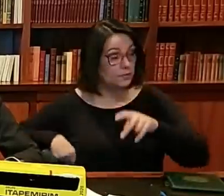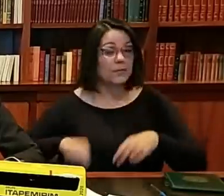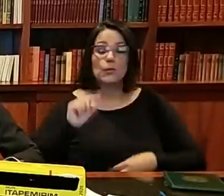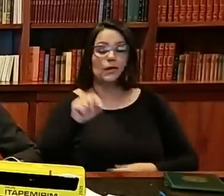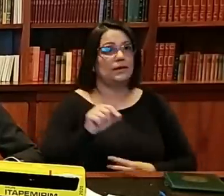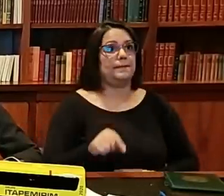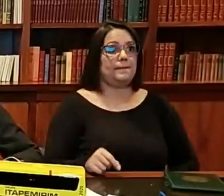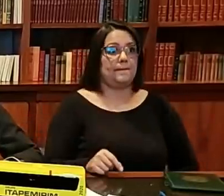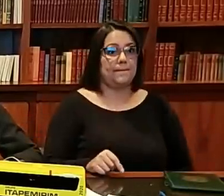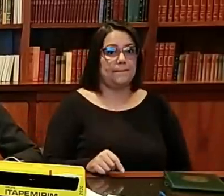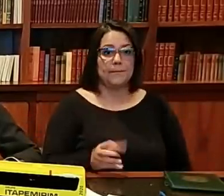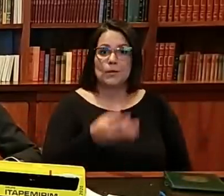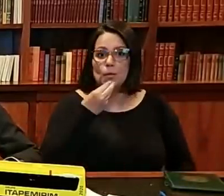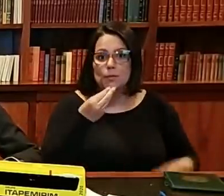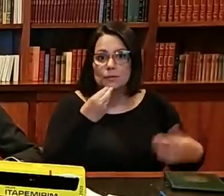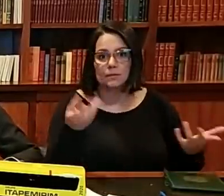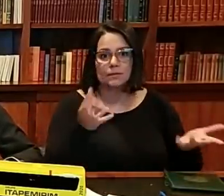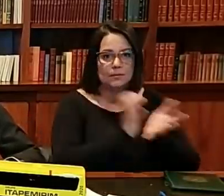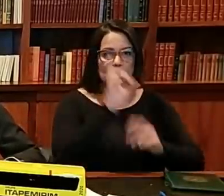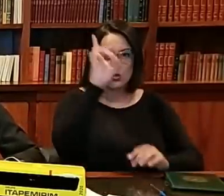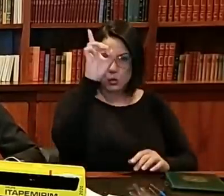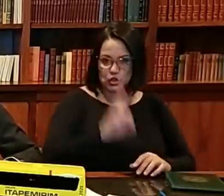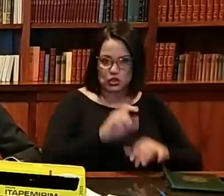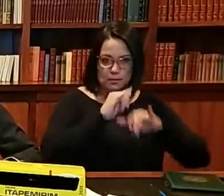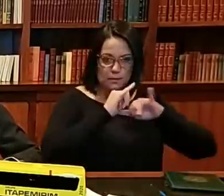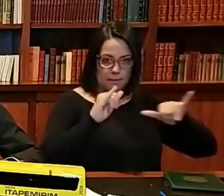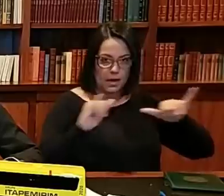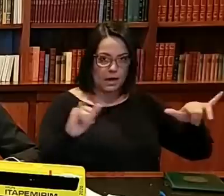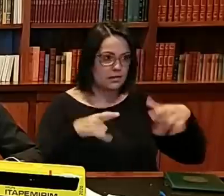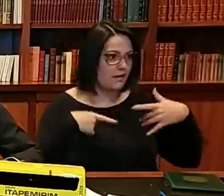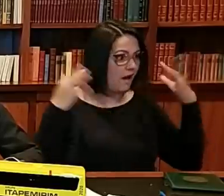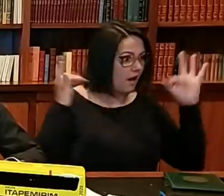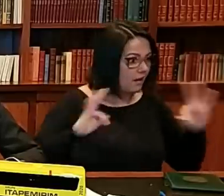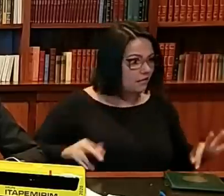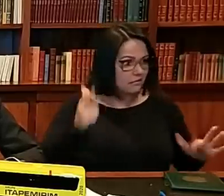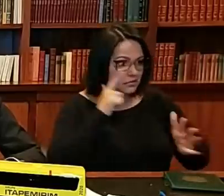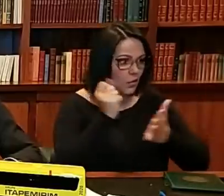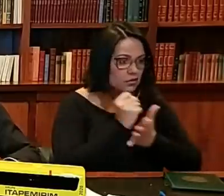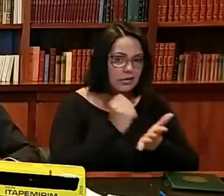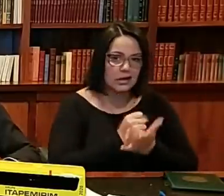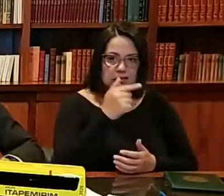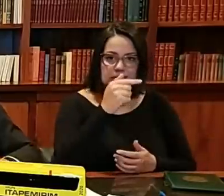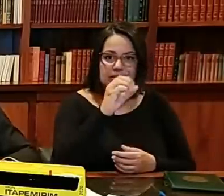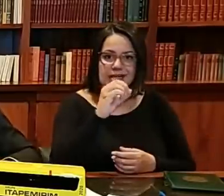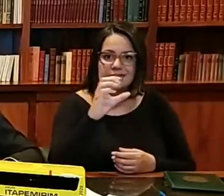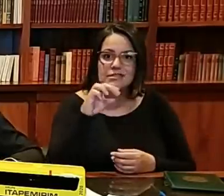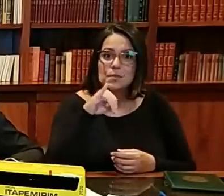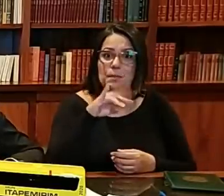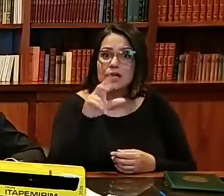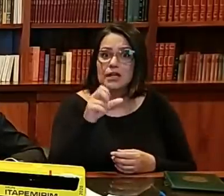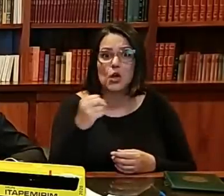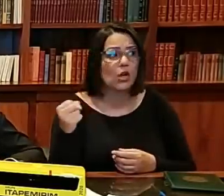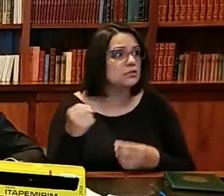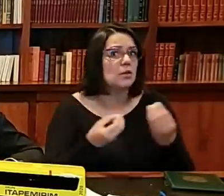Mas, logicamente, que o diretor de marketing da Petrobras, com um contrato desse, ele deve estar vibrando na época, né? Alguma coisa... Ou ele é apaixonadíssimo por Fórmula